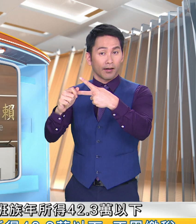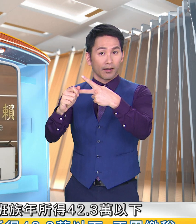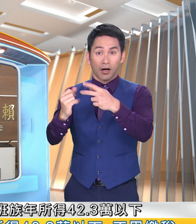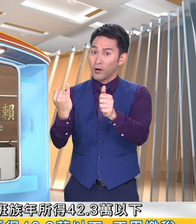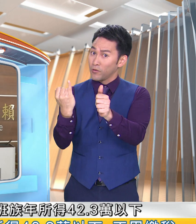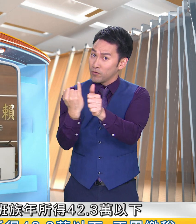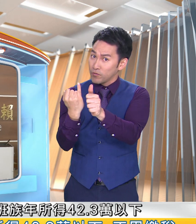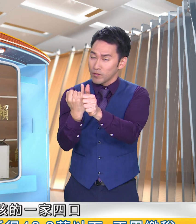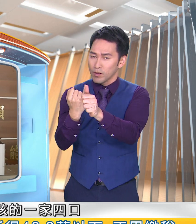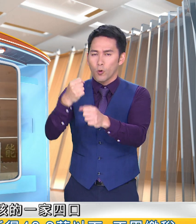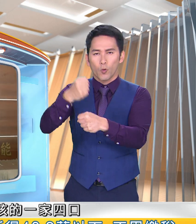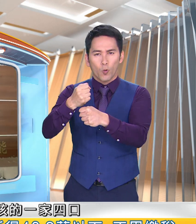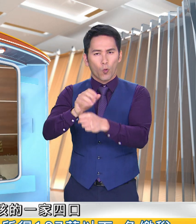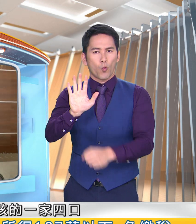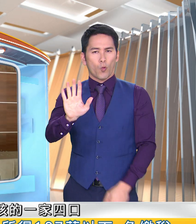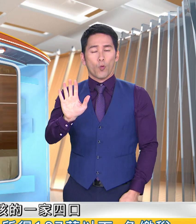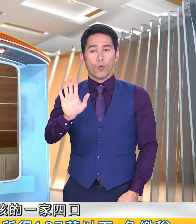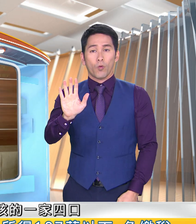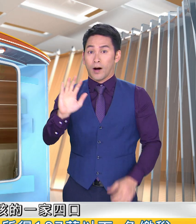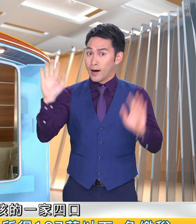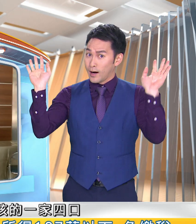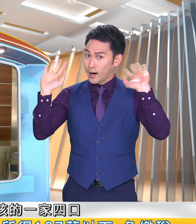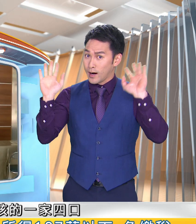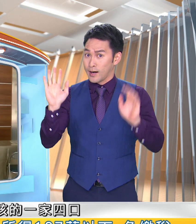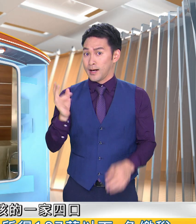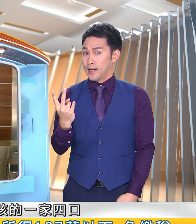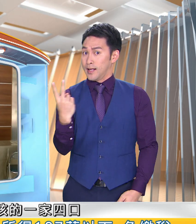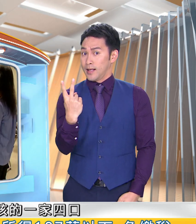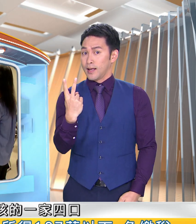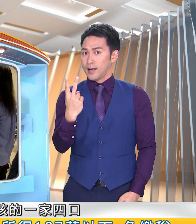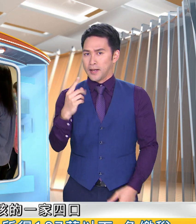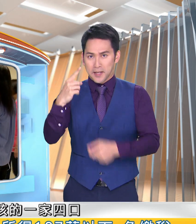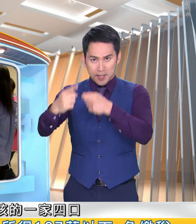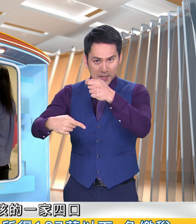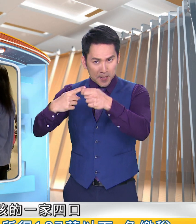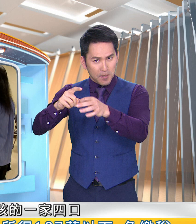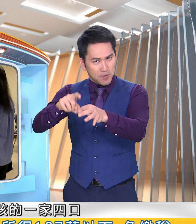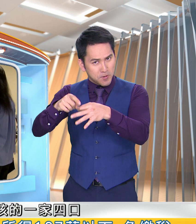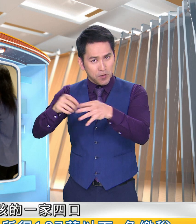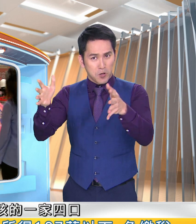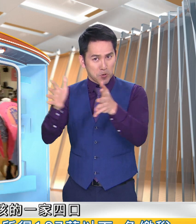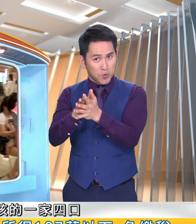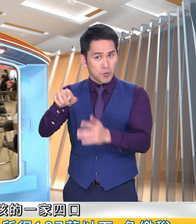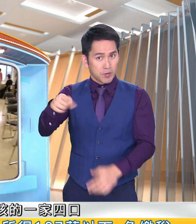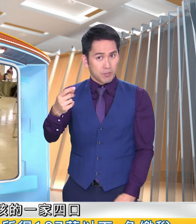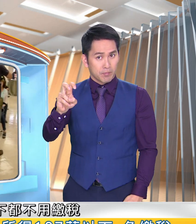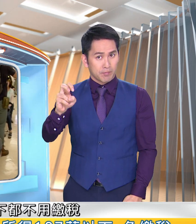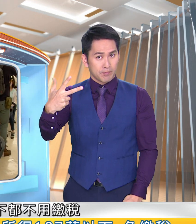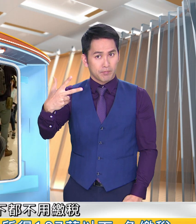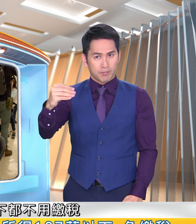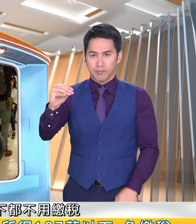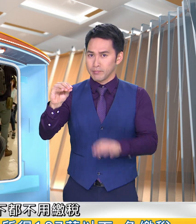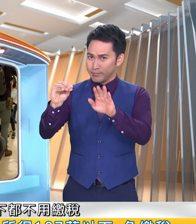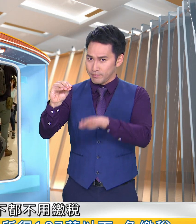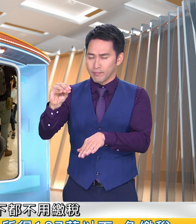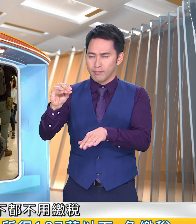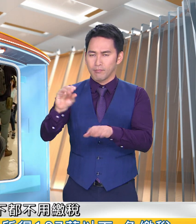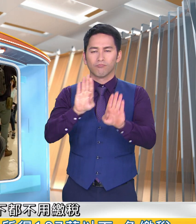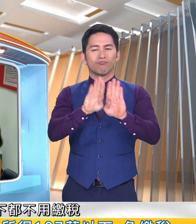下，还有双薪育有两个小孩的一家四口，年所得127万以